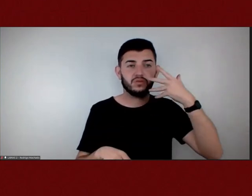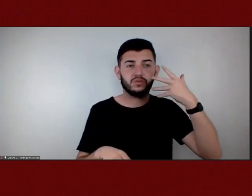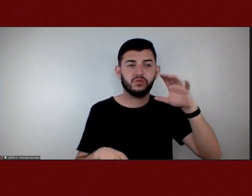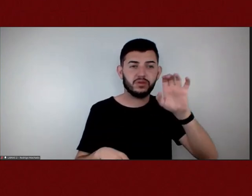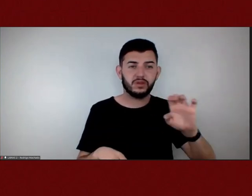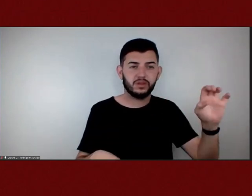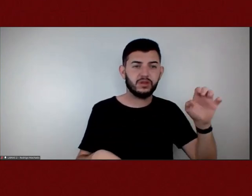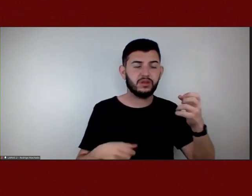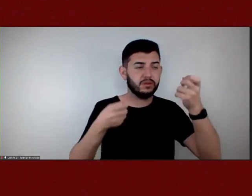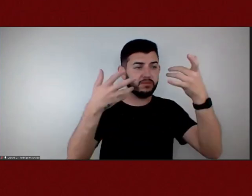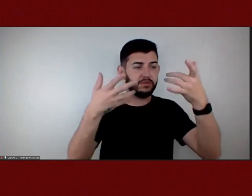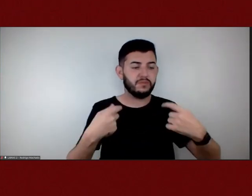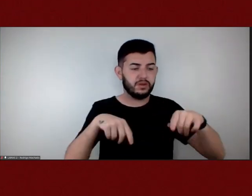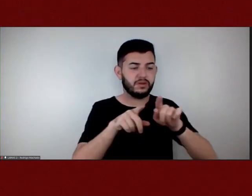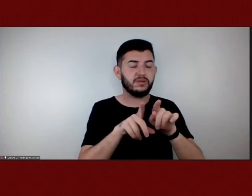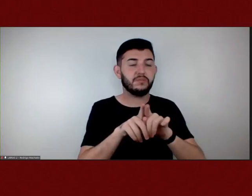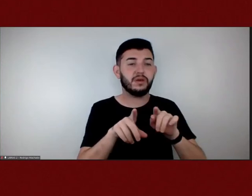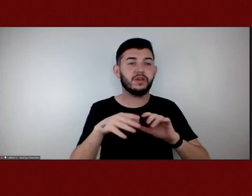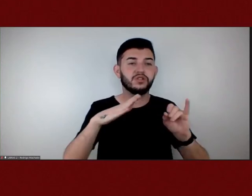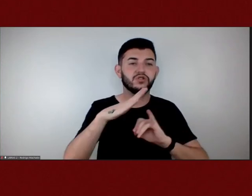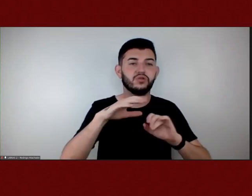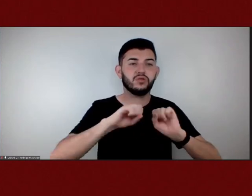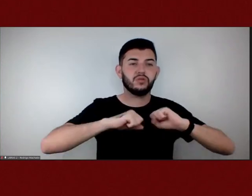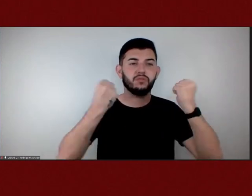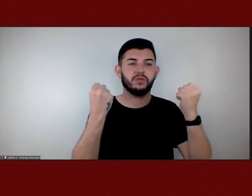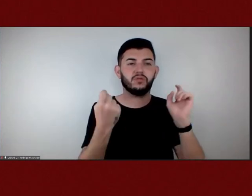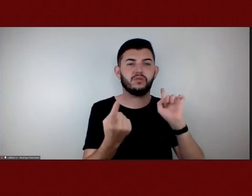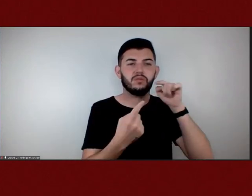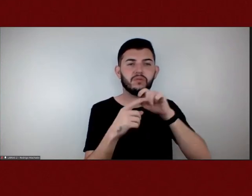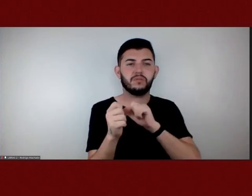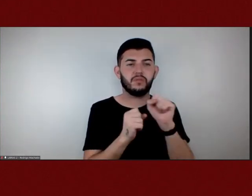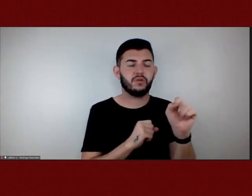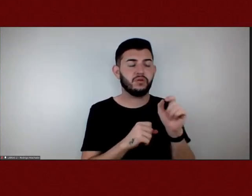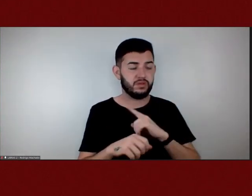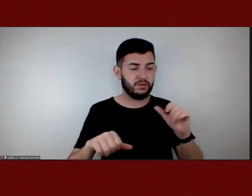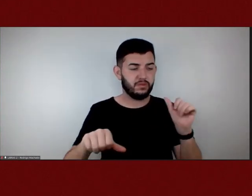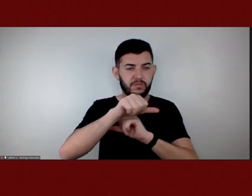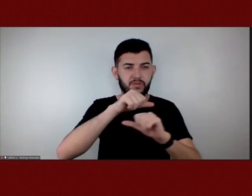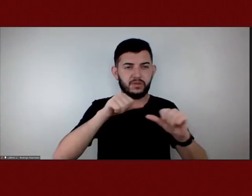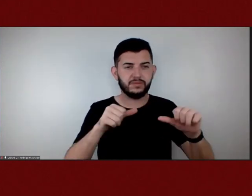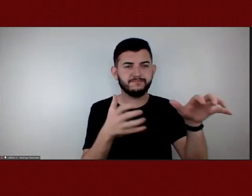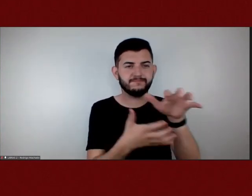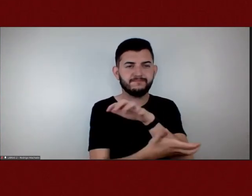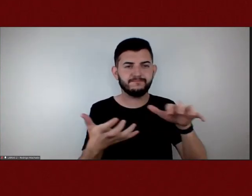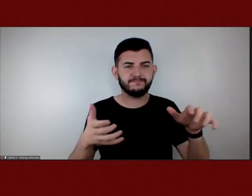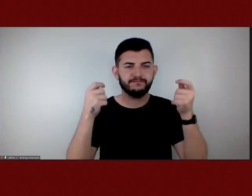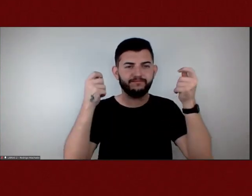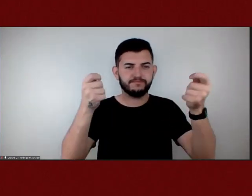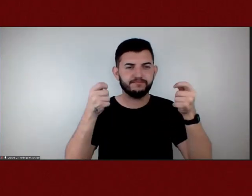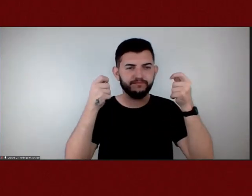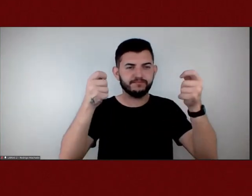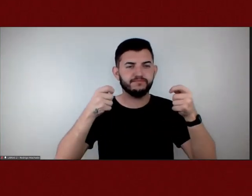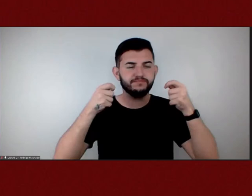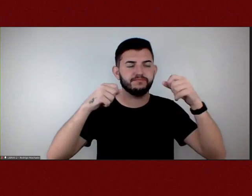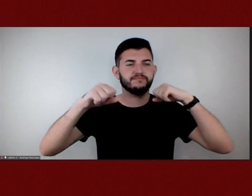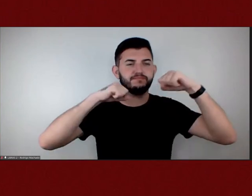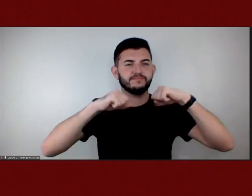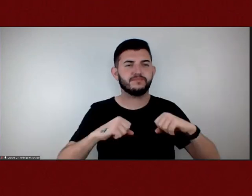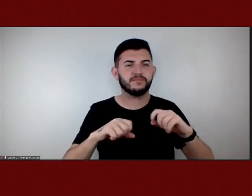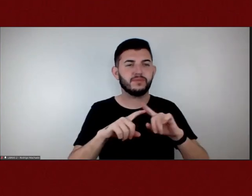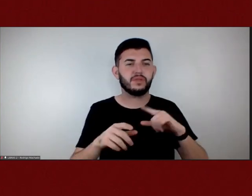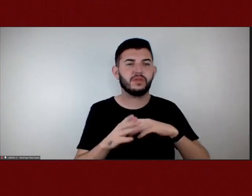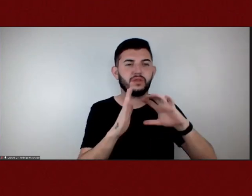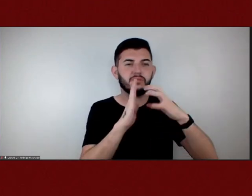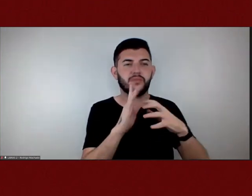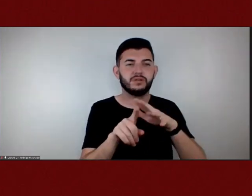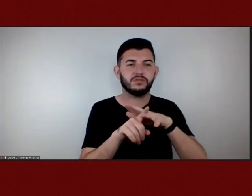ruptura institucional como a única opção para a mudança revolucionária. E pensem, por exemplo, o Partido Socialista, nos setores